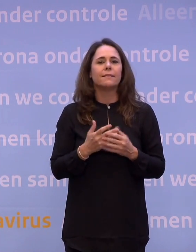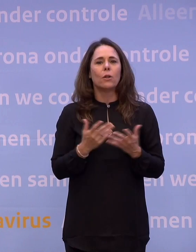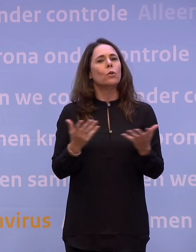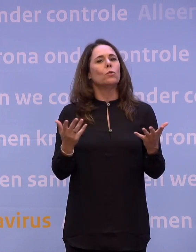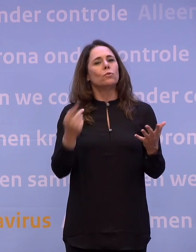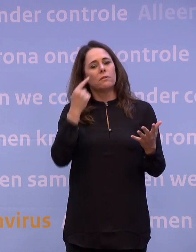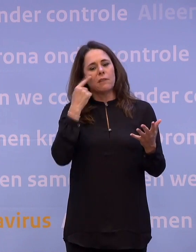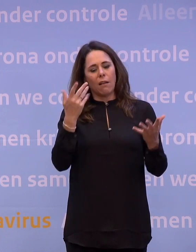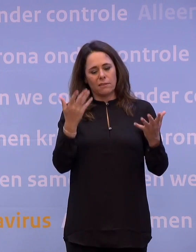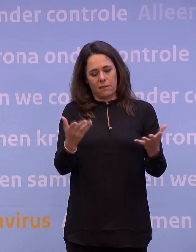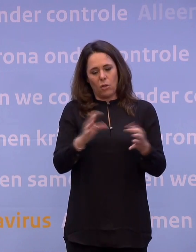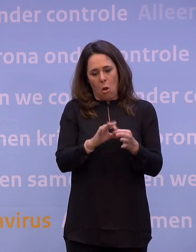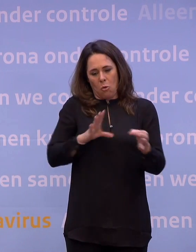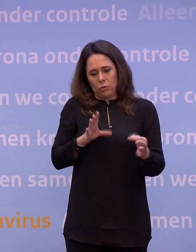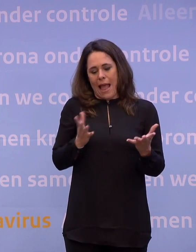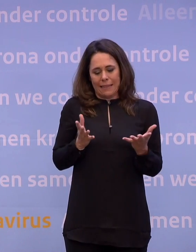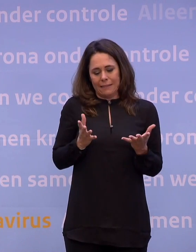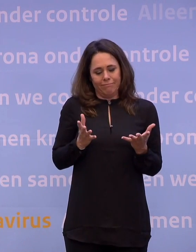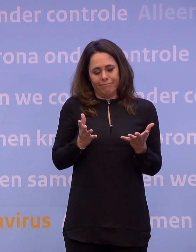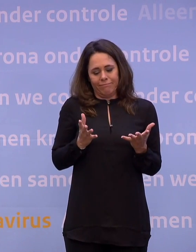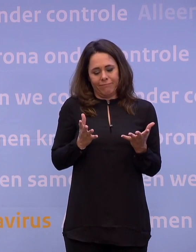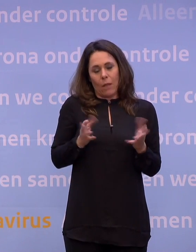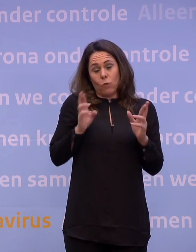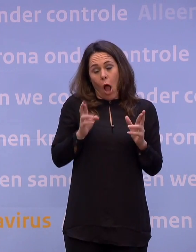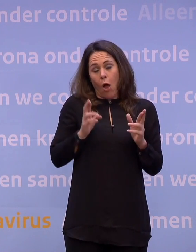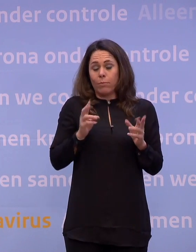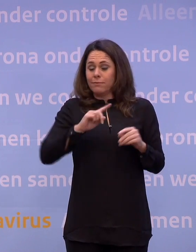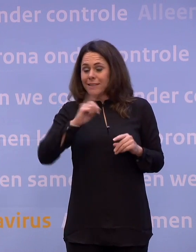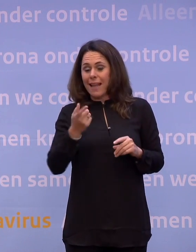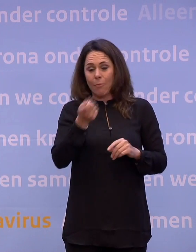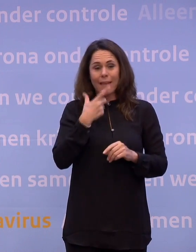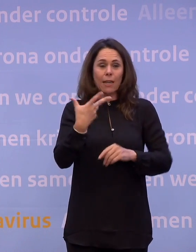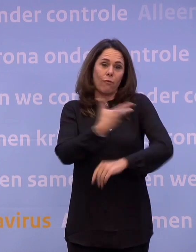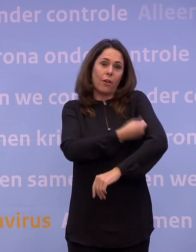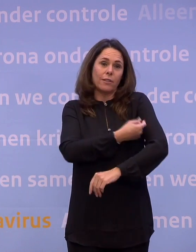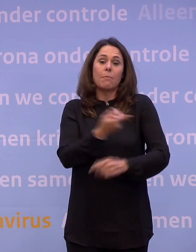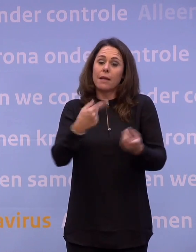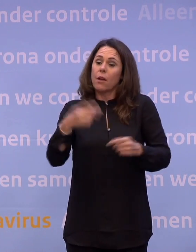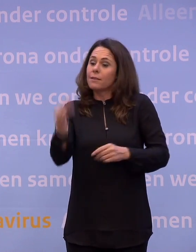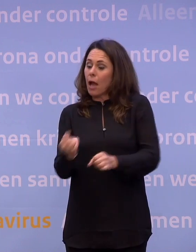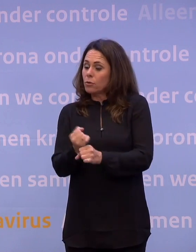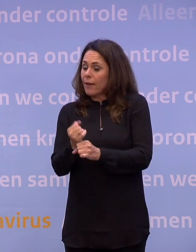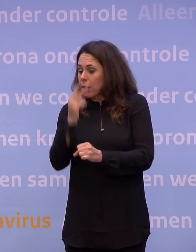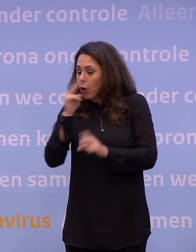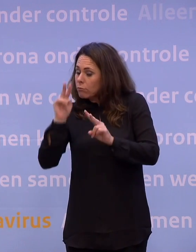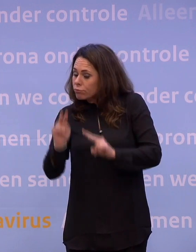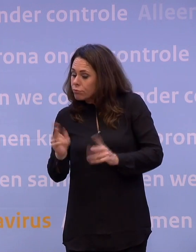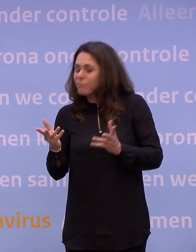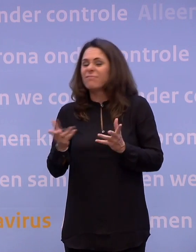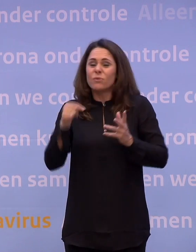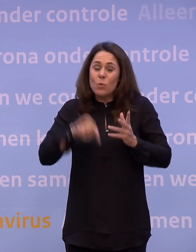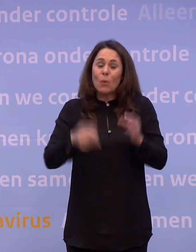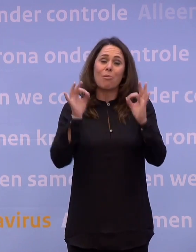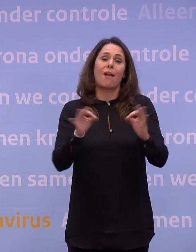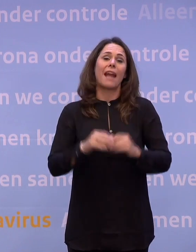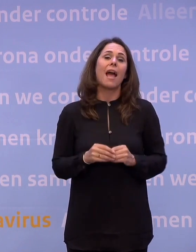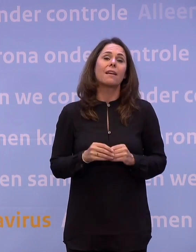klein. En we hopen natuurlijk zo snel mogelijk dat we er vanaf kunnen... ...als er een vaccin of medicijn is. Maar je gaat op een gegeven moment ook weer kijken naar het thuiswerken. Het is op dit moment toch belangrijk, omdat het...